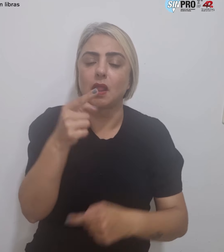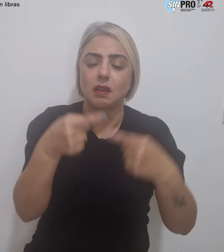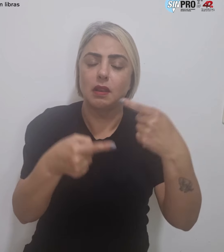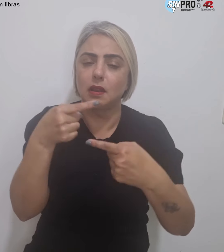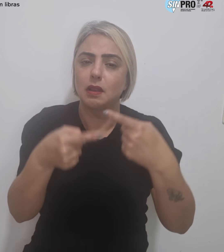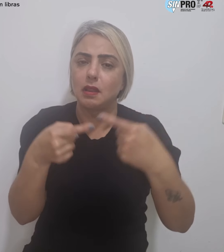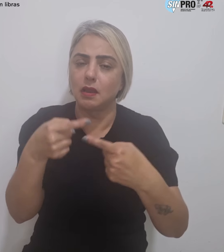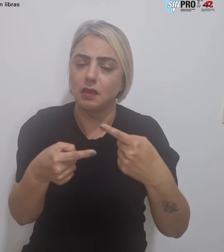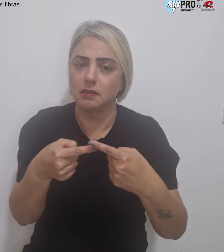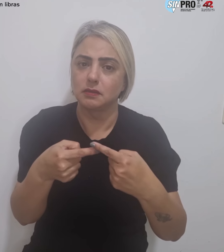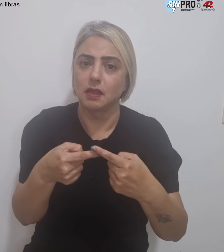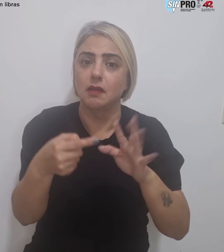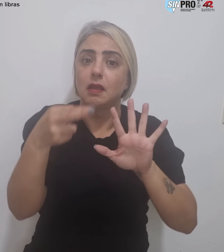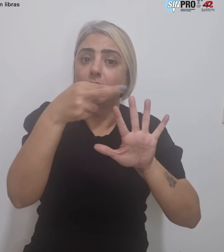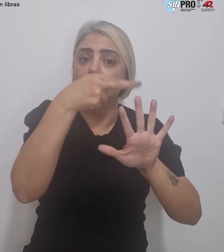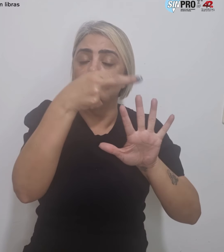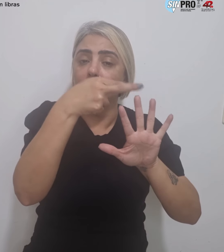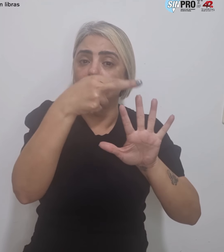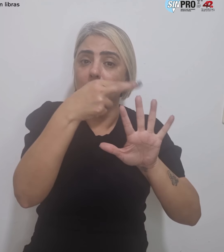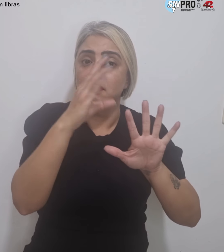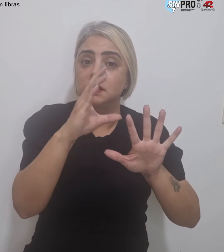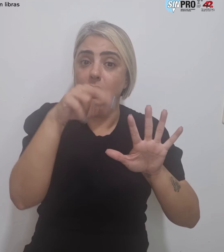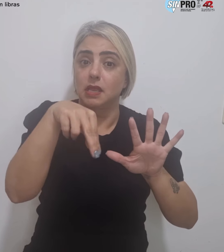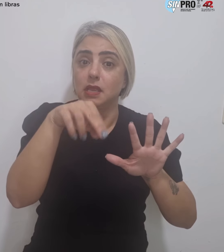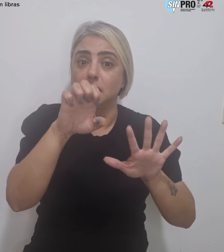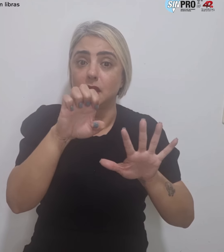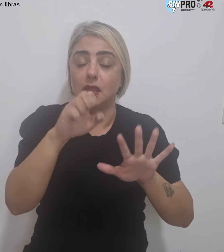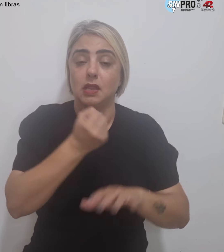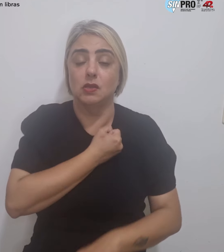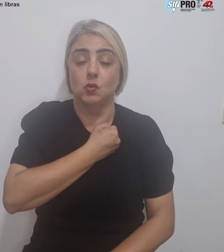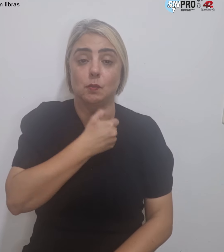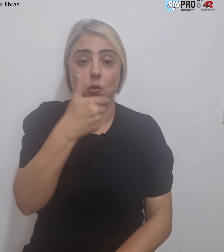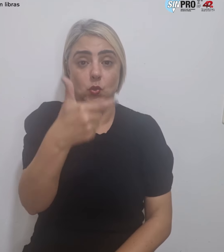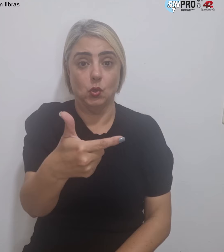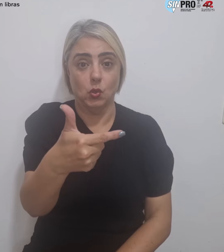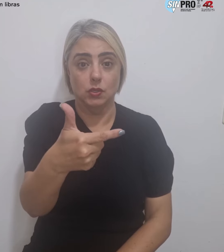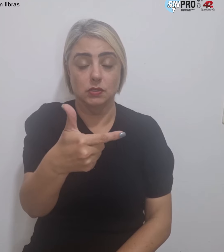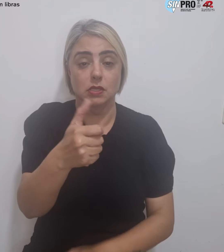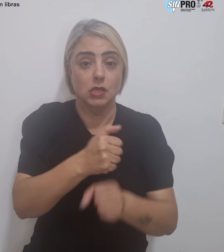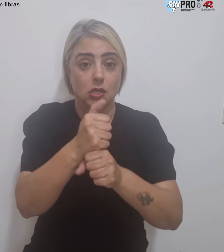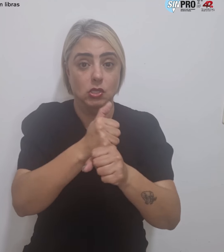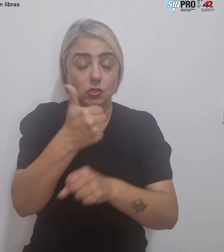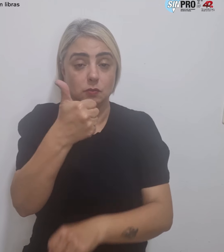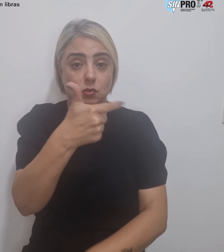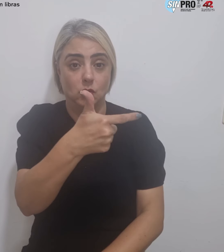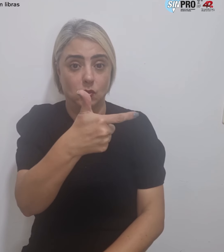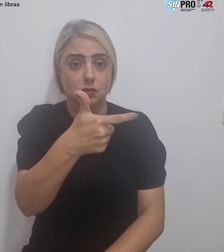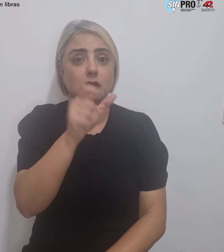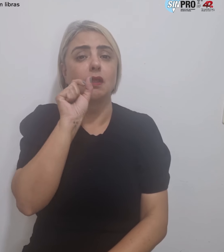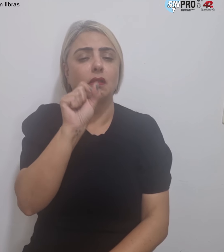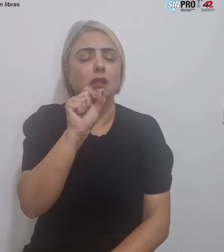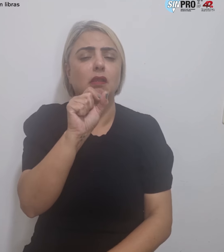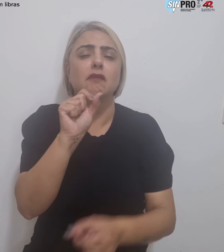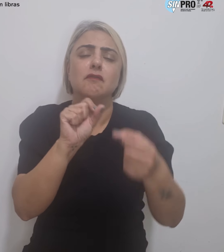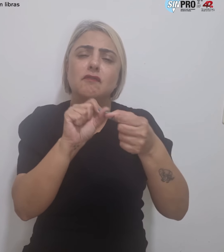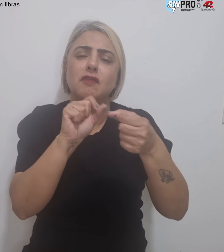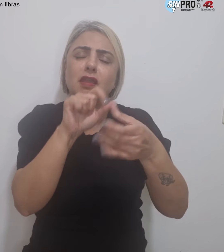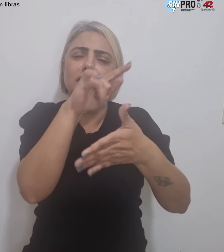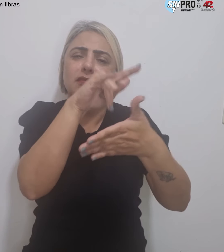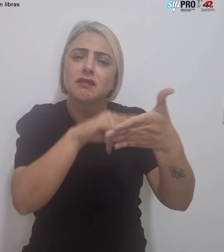A Resolução CNE de número 2, 2012, que foi elaborada a partir